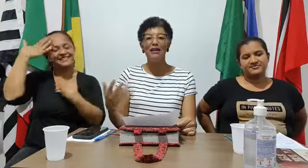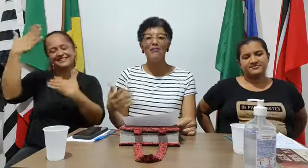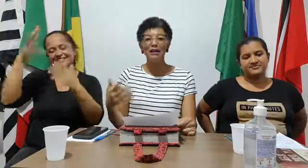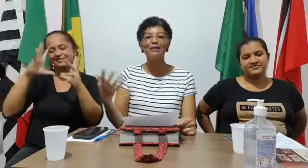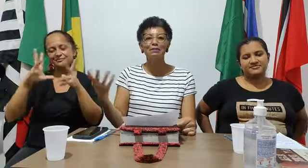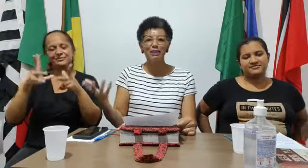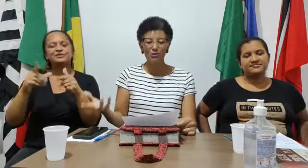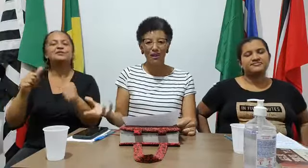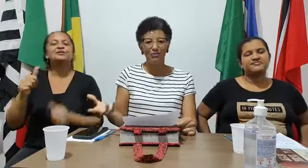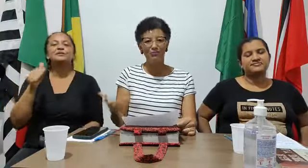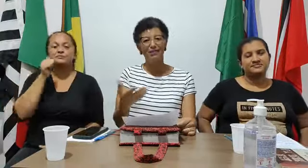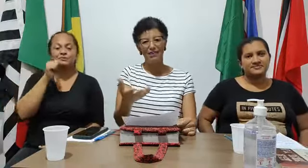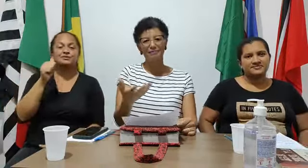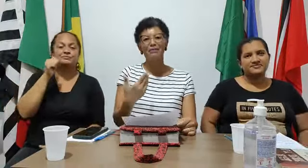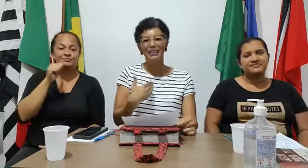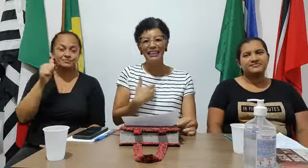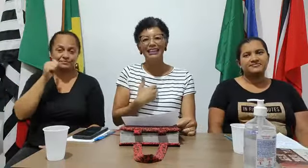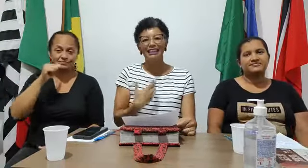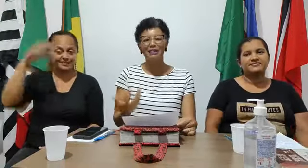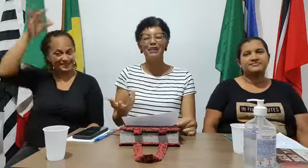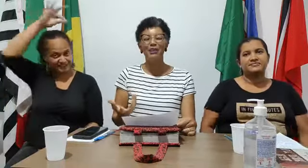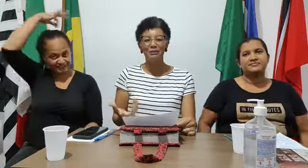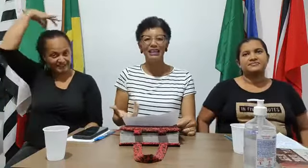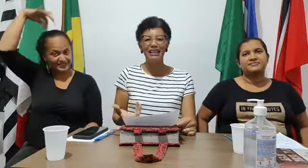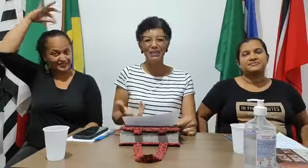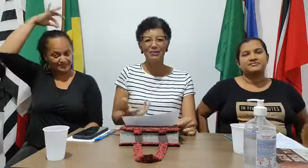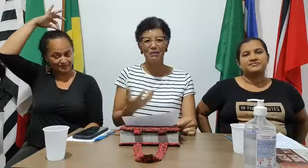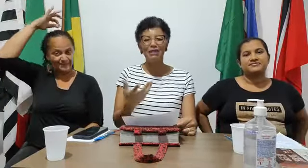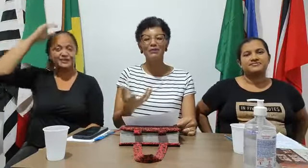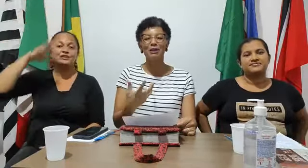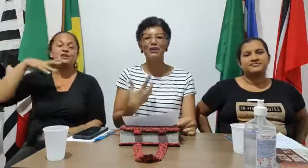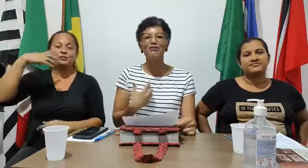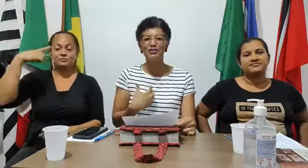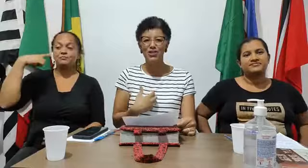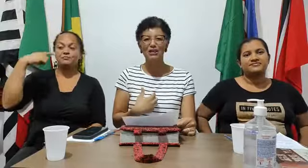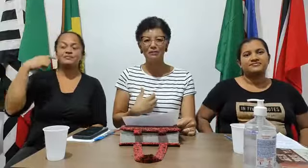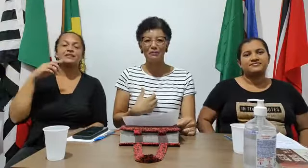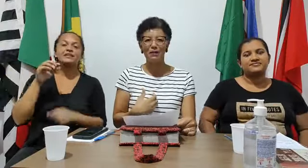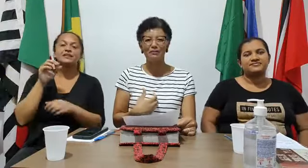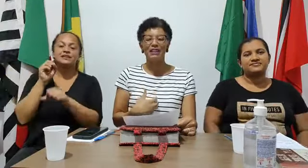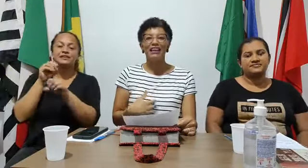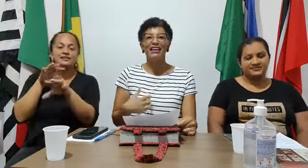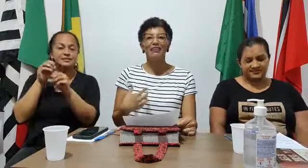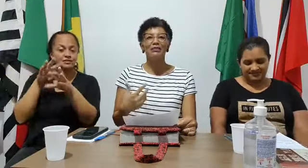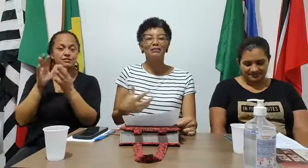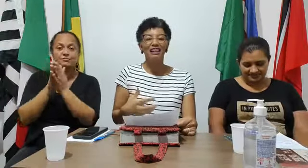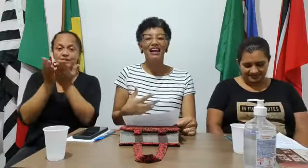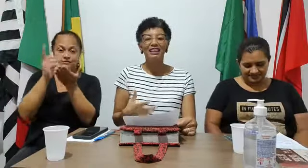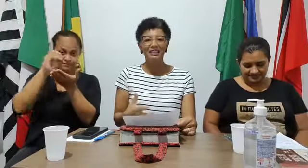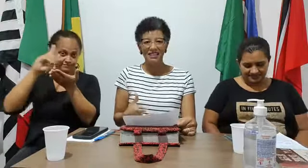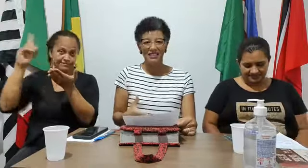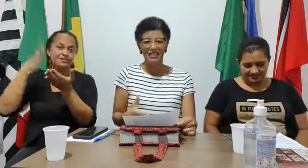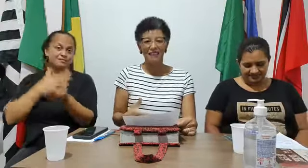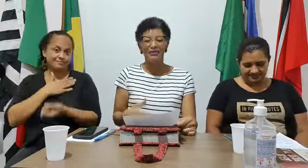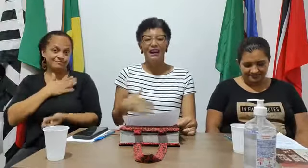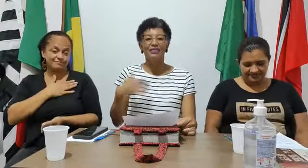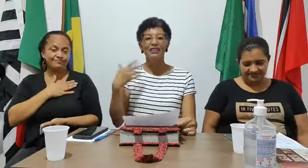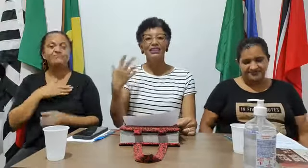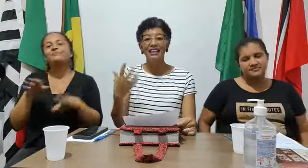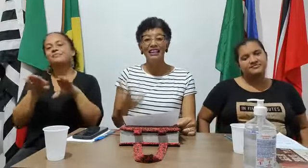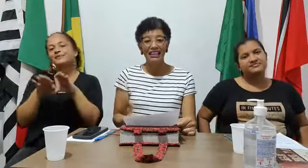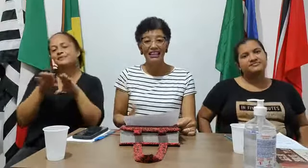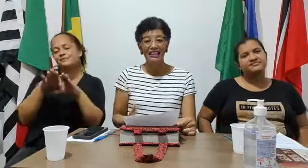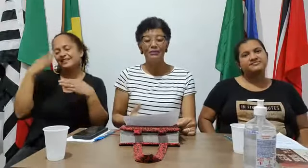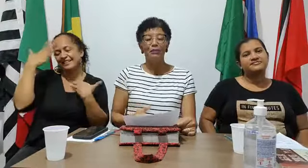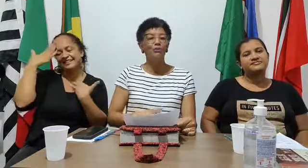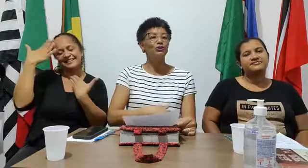e a minha mãe espiritual, porque é minha mãe que me ganhou para Cristo, minha mãe que pregou o evangelho para mim. Quero também agradecer a vida